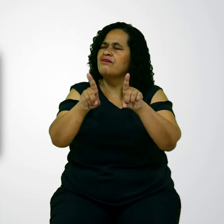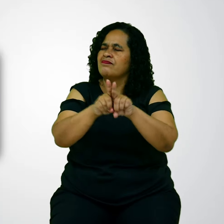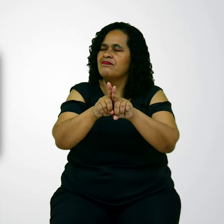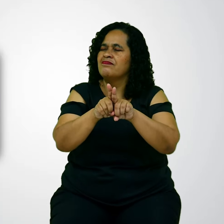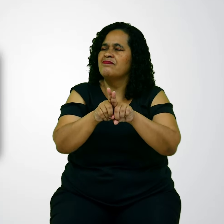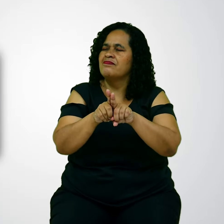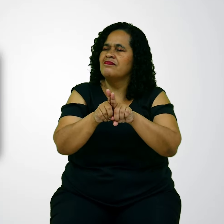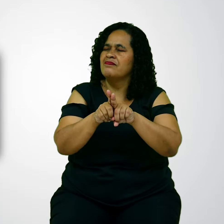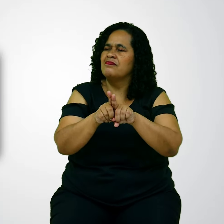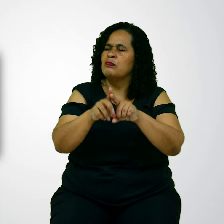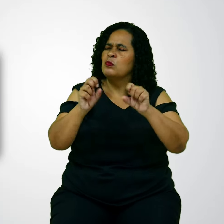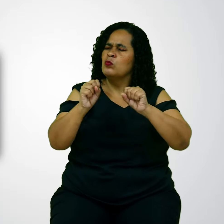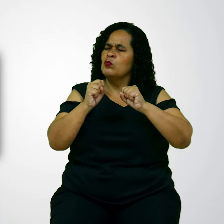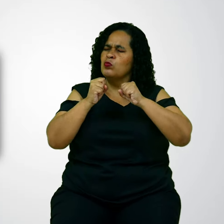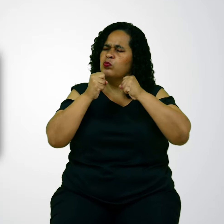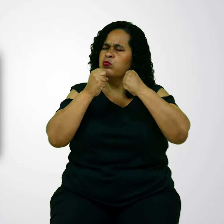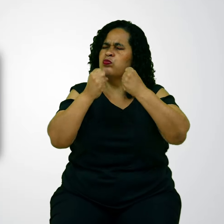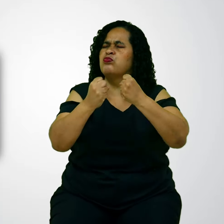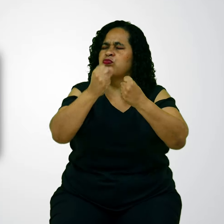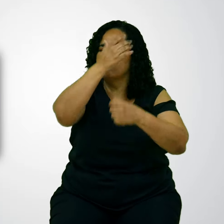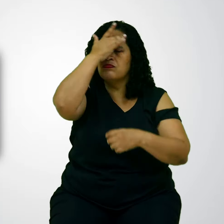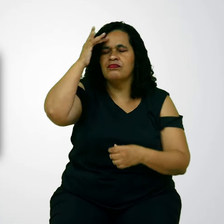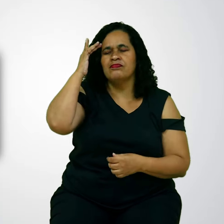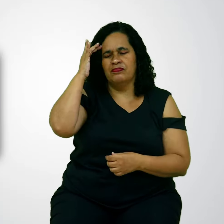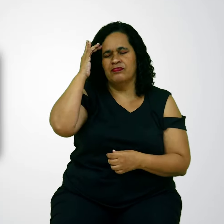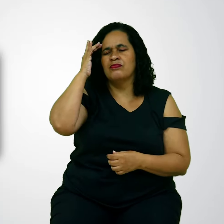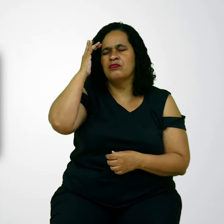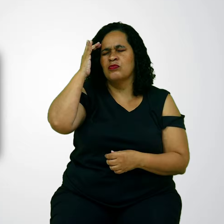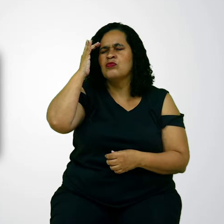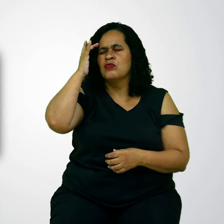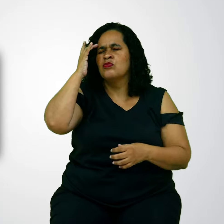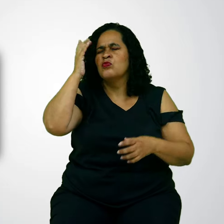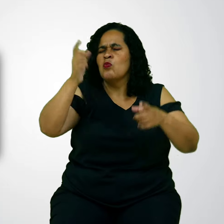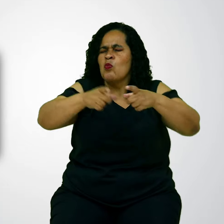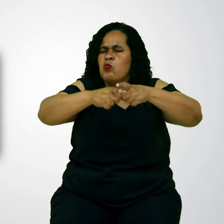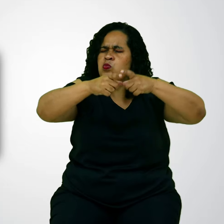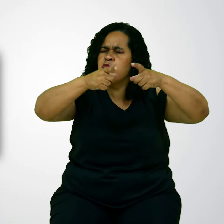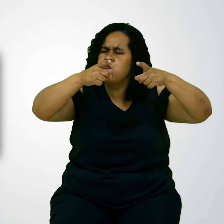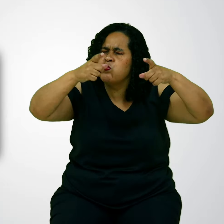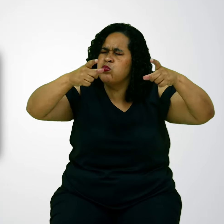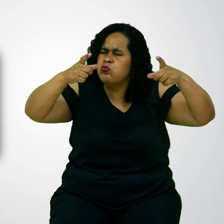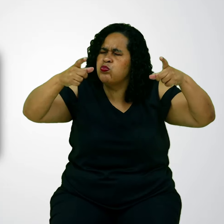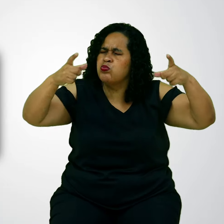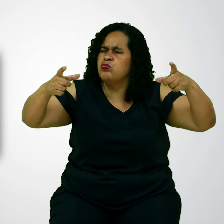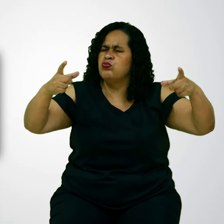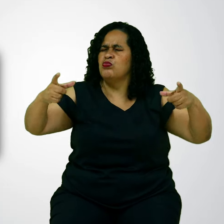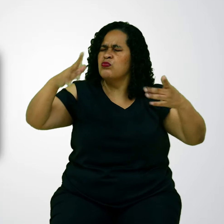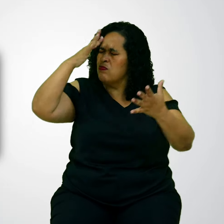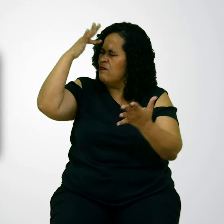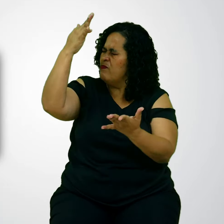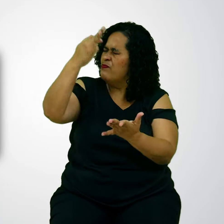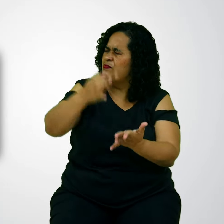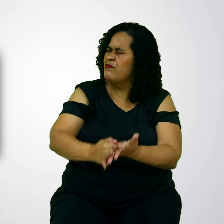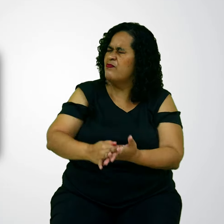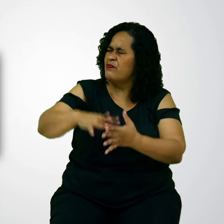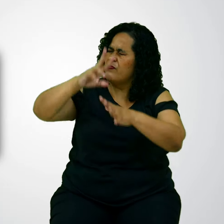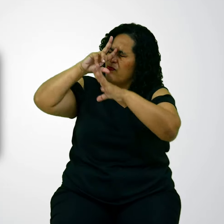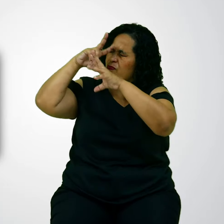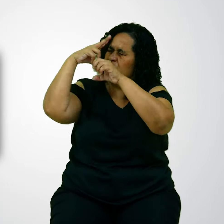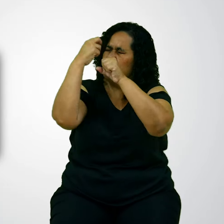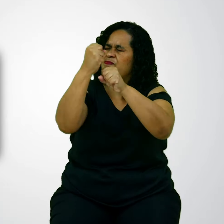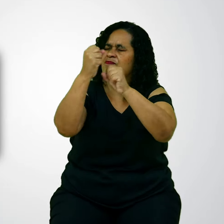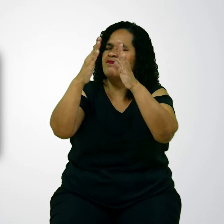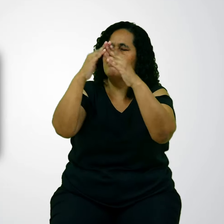que seja muito maior, muito mais fervorosa, muito mais engajada na Igreja Adventista da Promessa do que a nossa